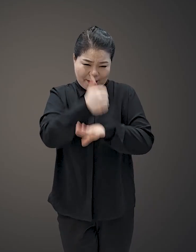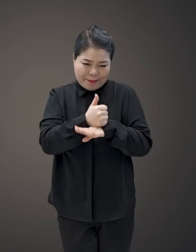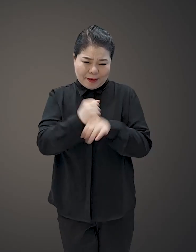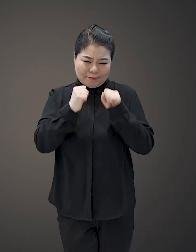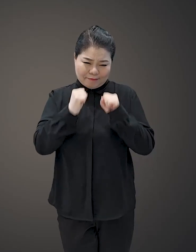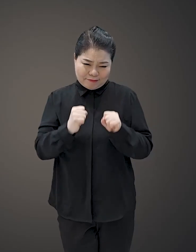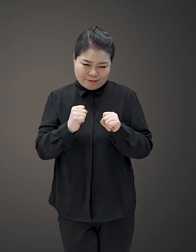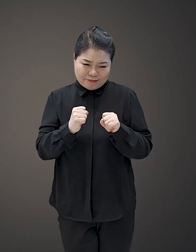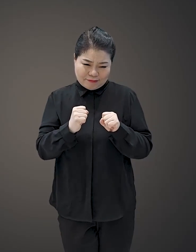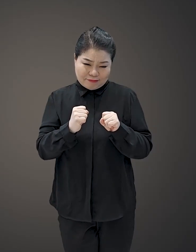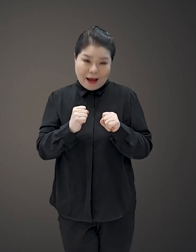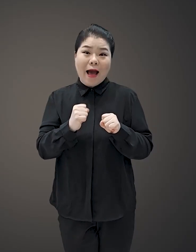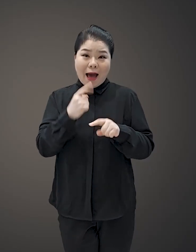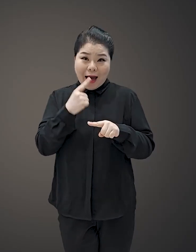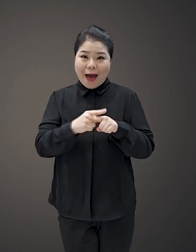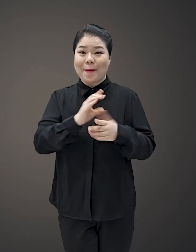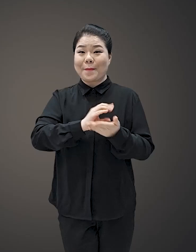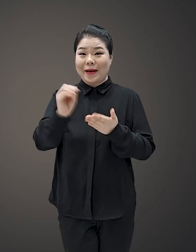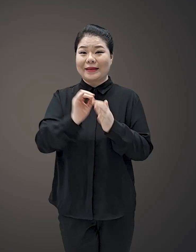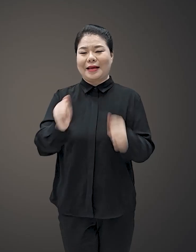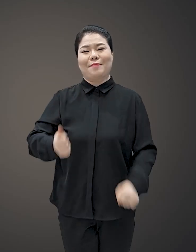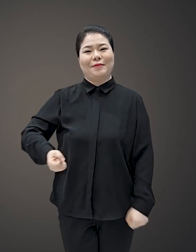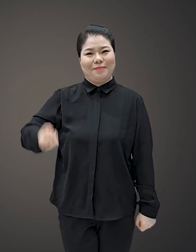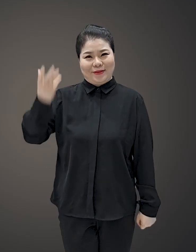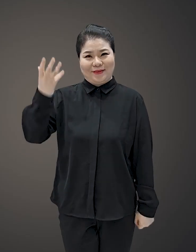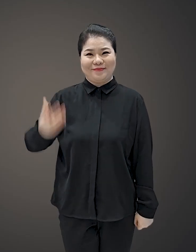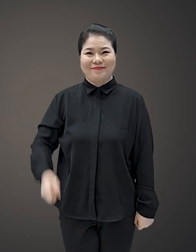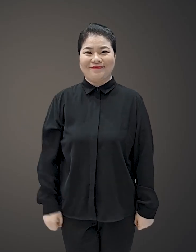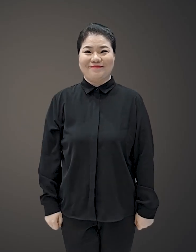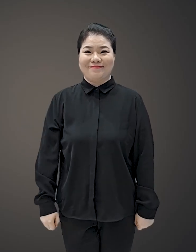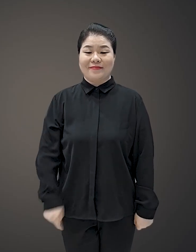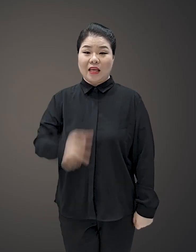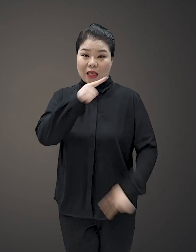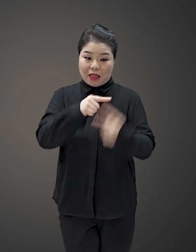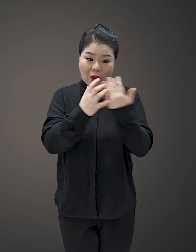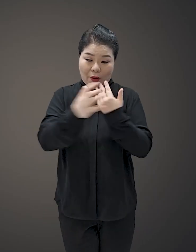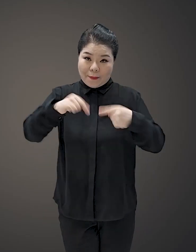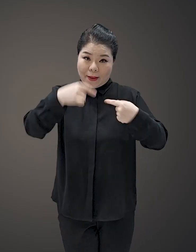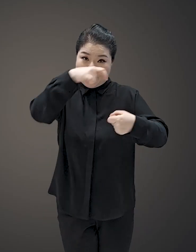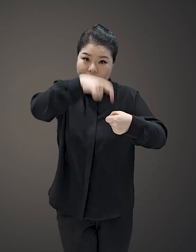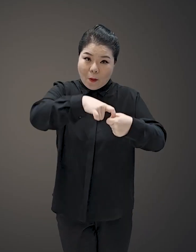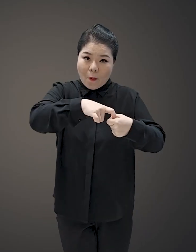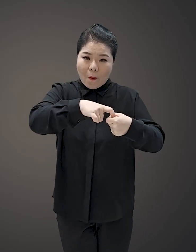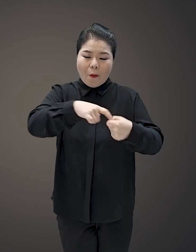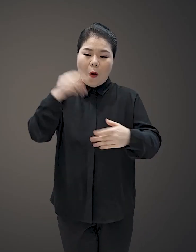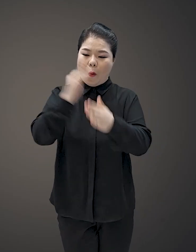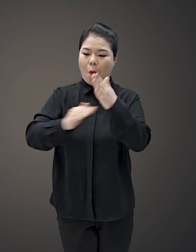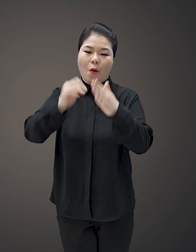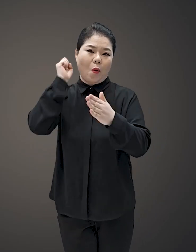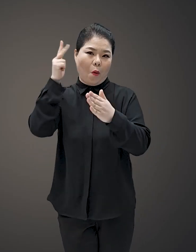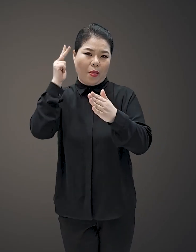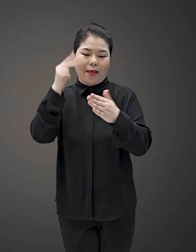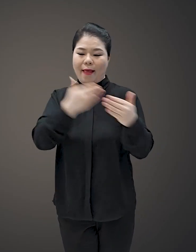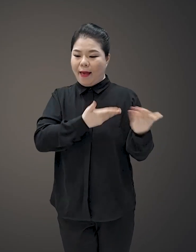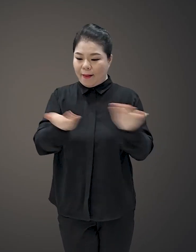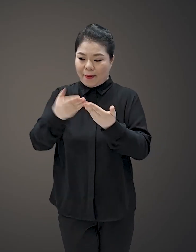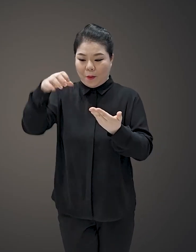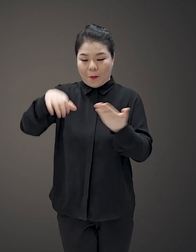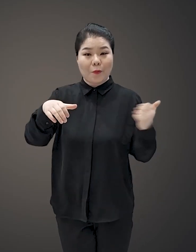사우나를 떠난 자가 우승. 이 대회에 참여하기 위해 한 남자가 대회 공식 호텔의 안내 데스크를